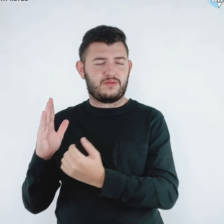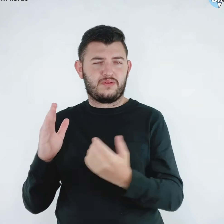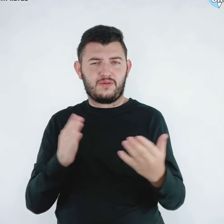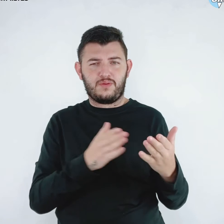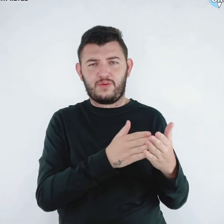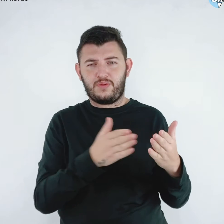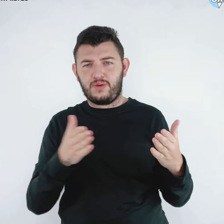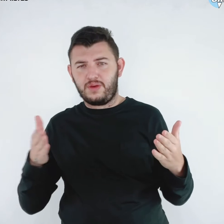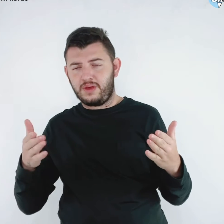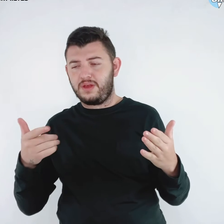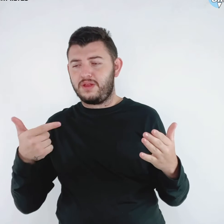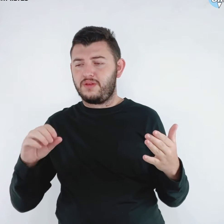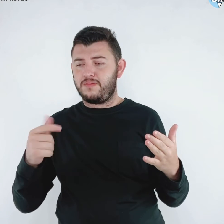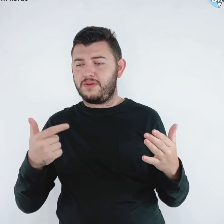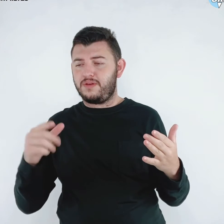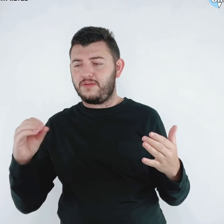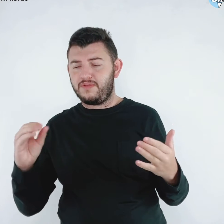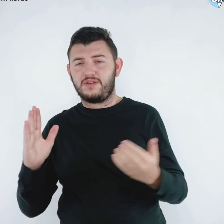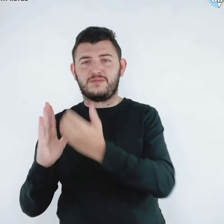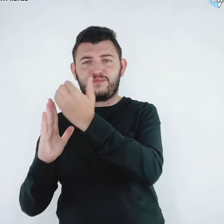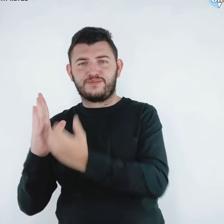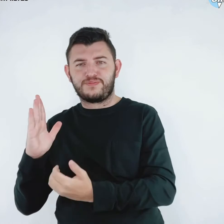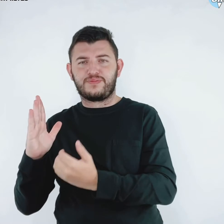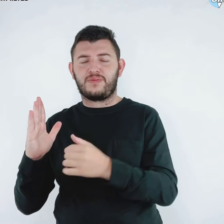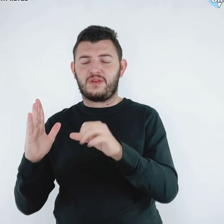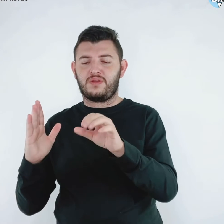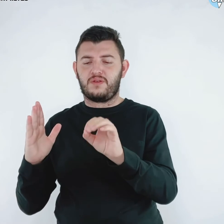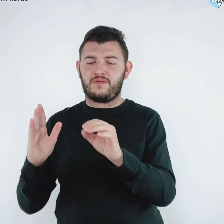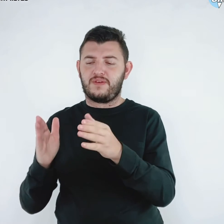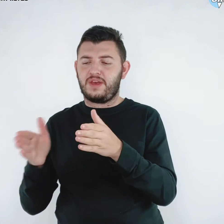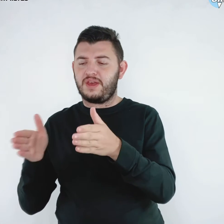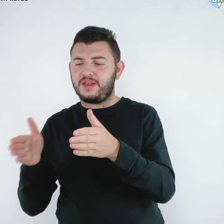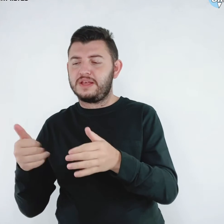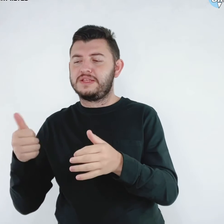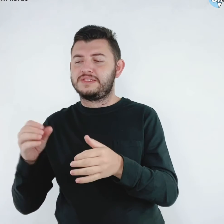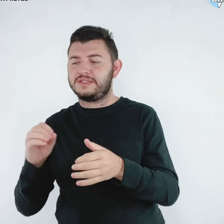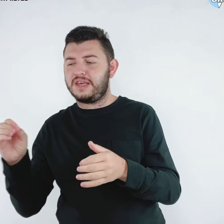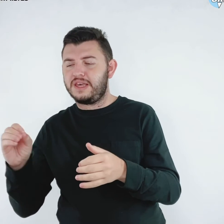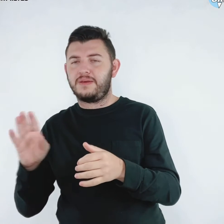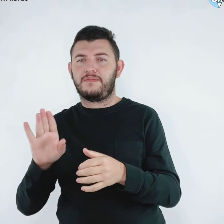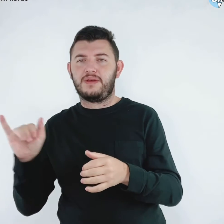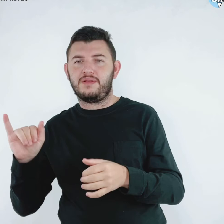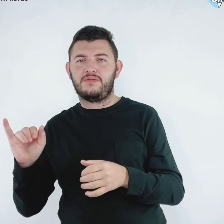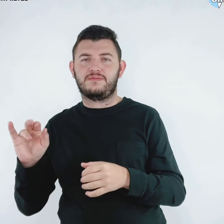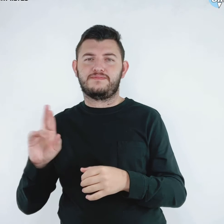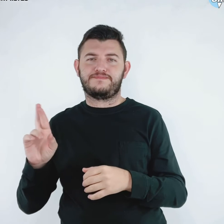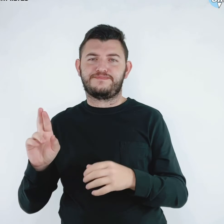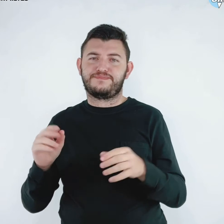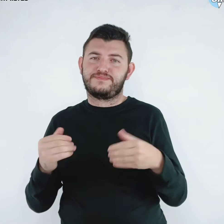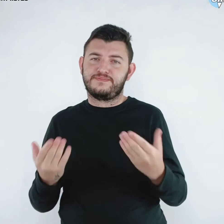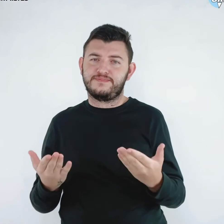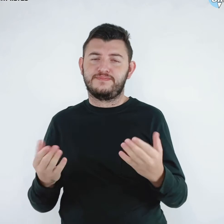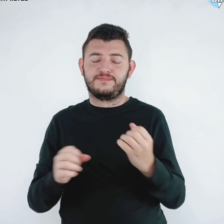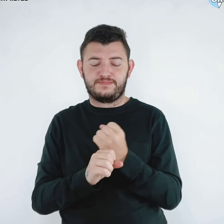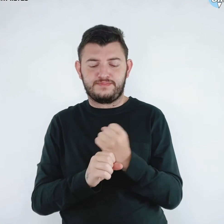100 bilhões em 2020. Este ano, os cortes e os bloqueios são os